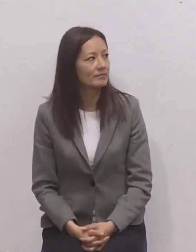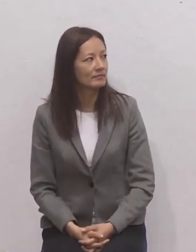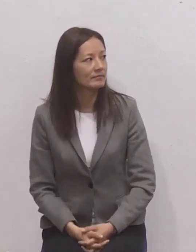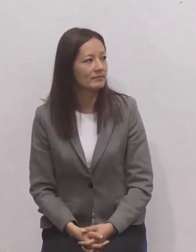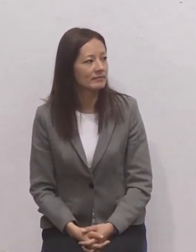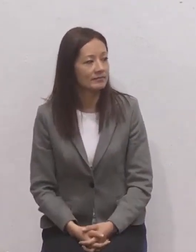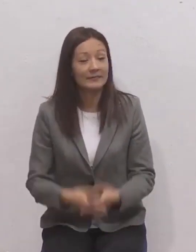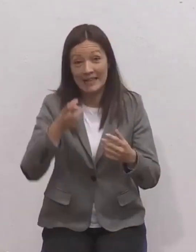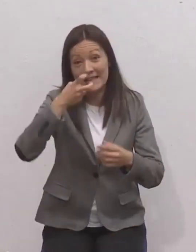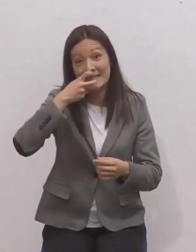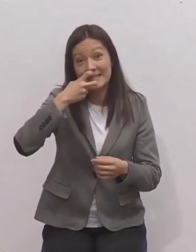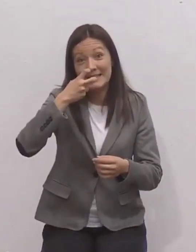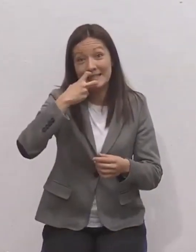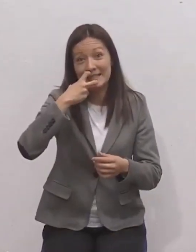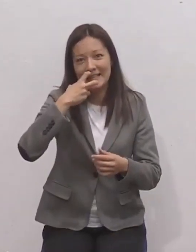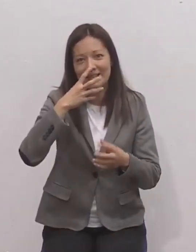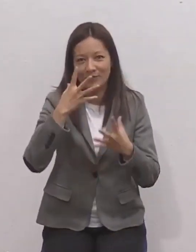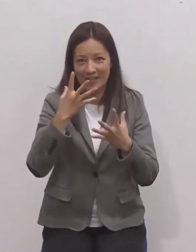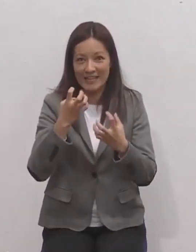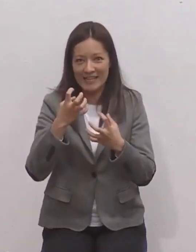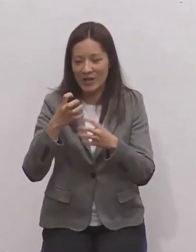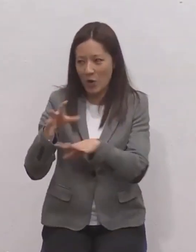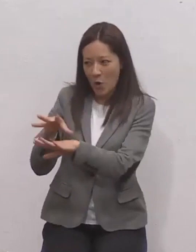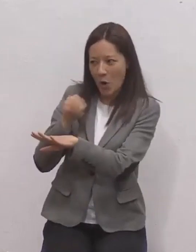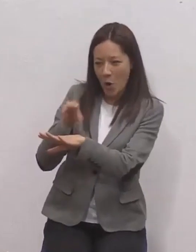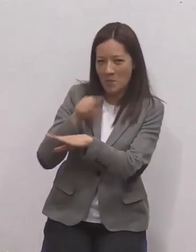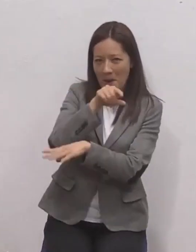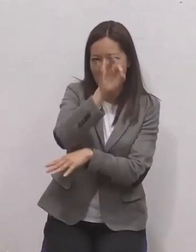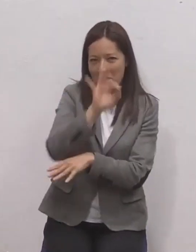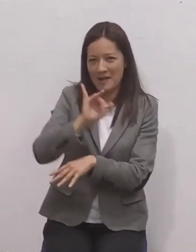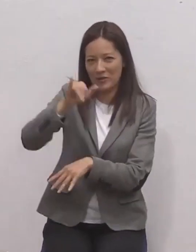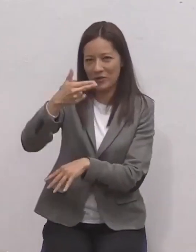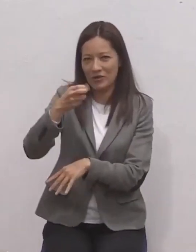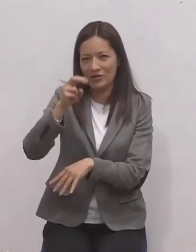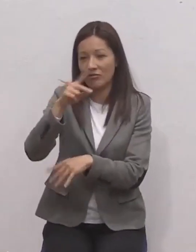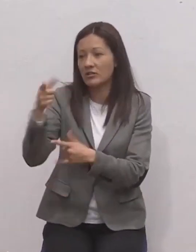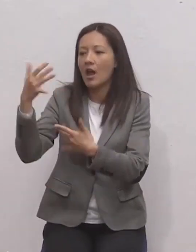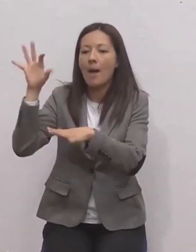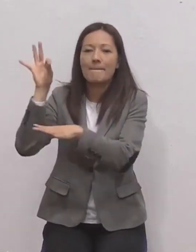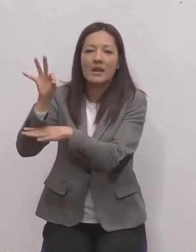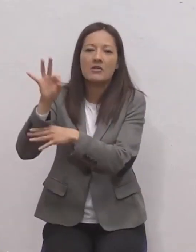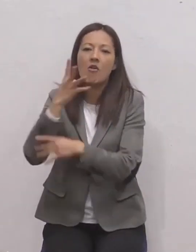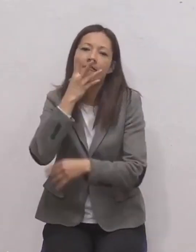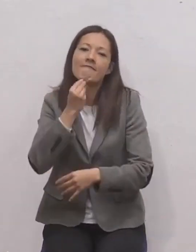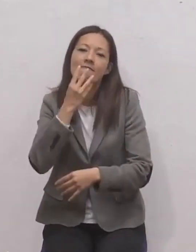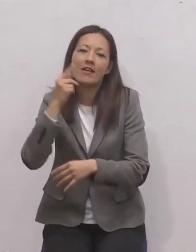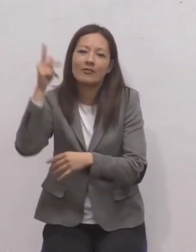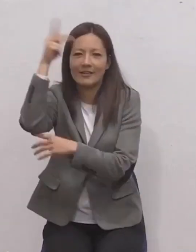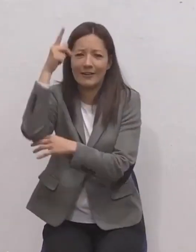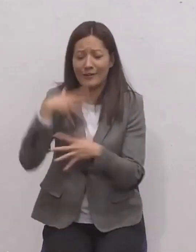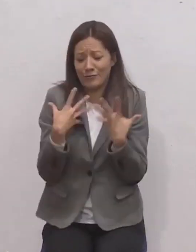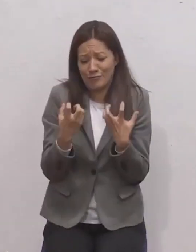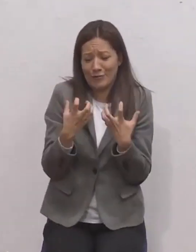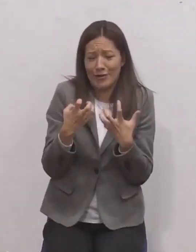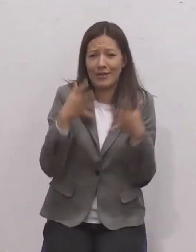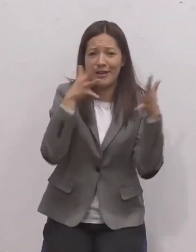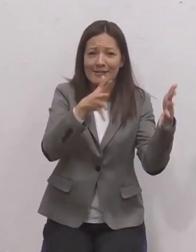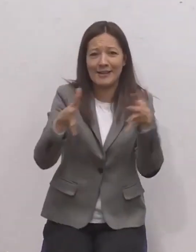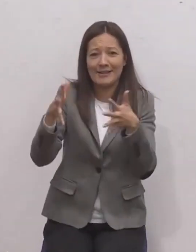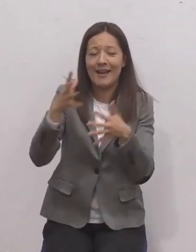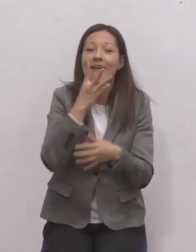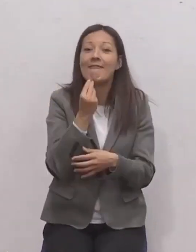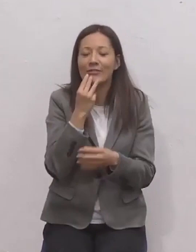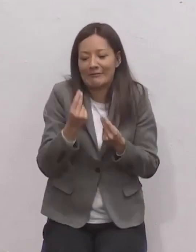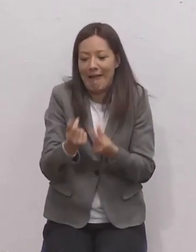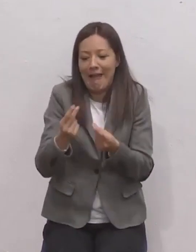pronto Isaías, para copiarme el pastor John, que ya predicó Hebreos en Kennedy. Pero yo quiero predicar Hebreos, entonces por eso estoy corriendo